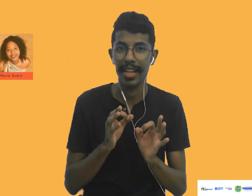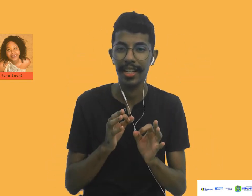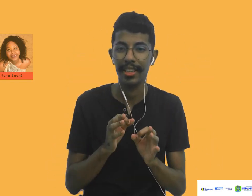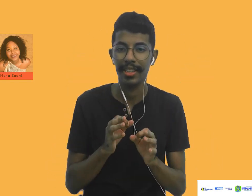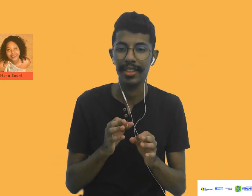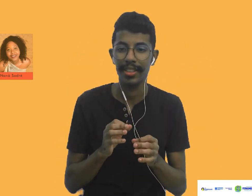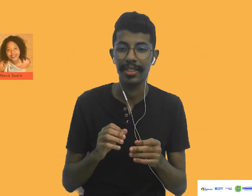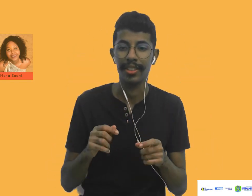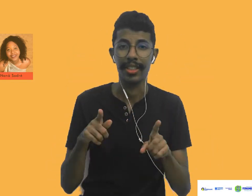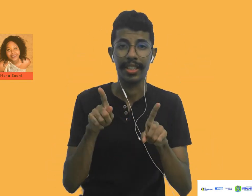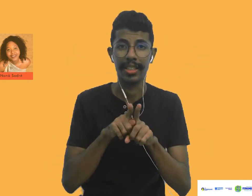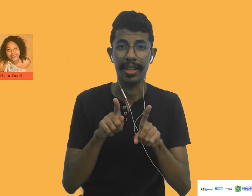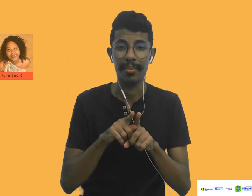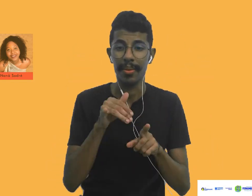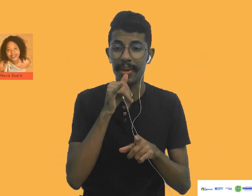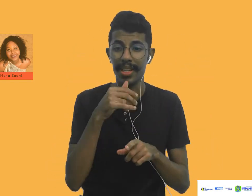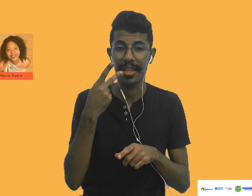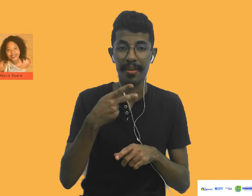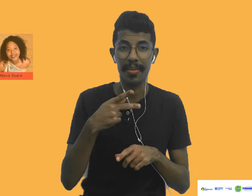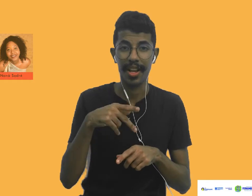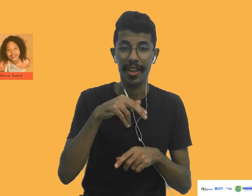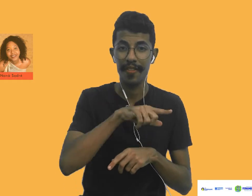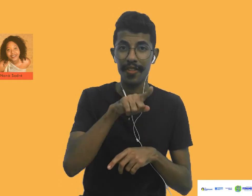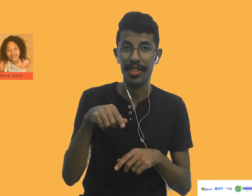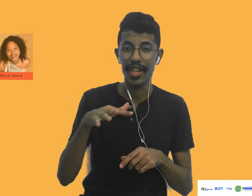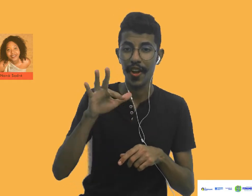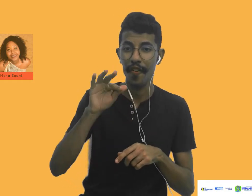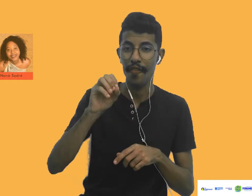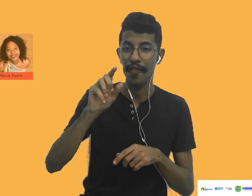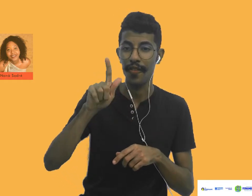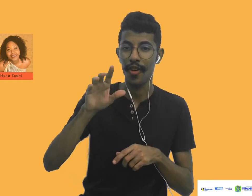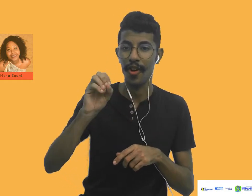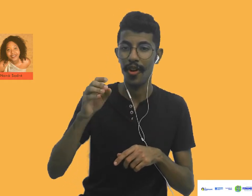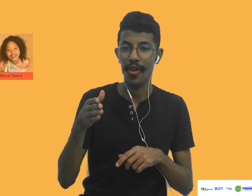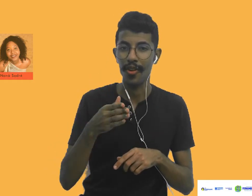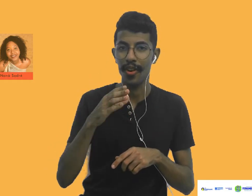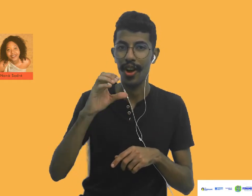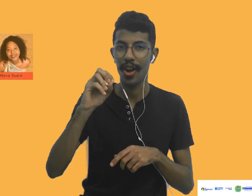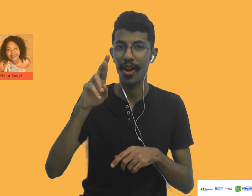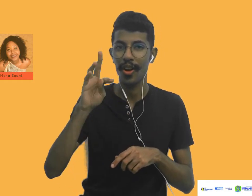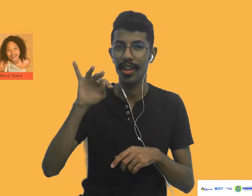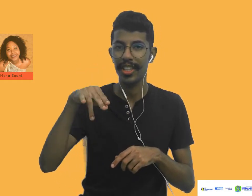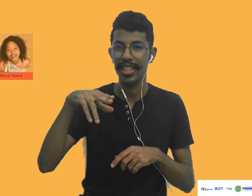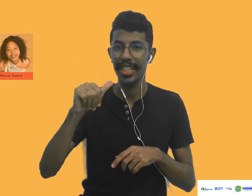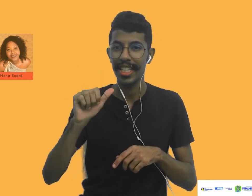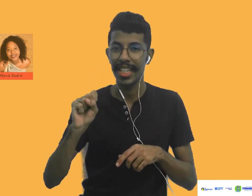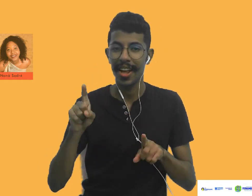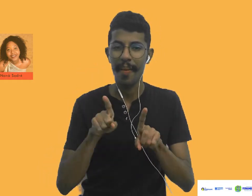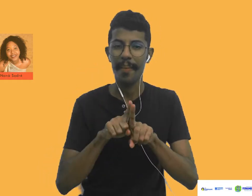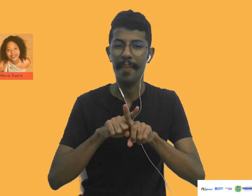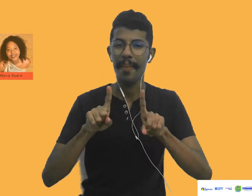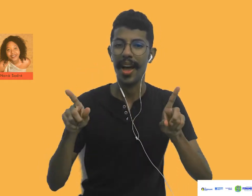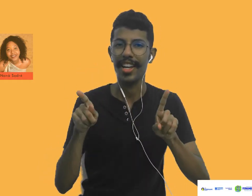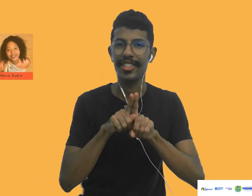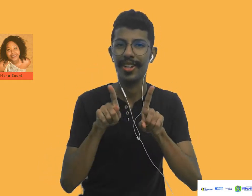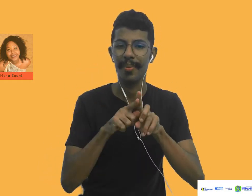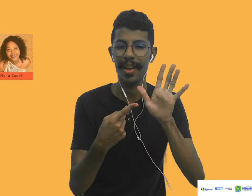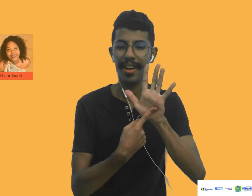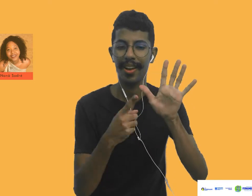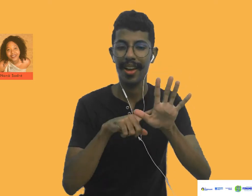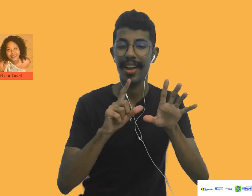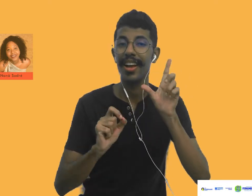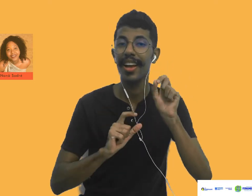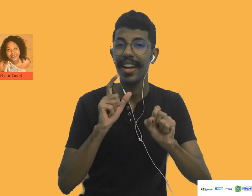do tapete, né? Saiu muita poeira das cortinas. Aqui vocês estão botando fogo, mas saíram muitas, muitas, muitas poeiras